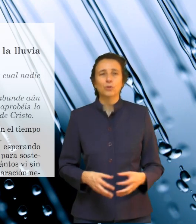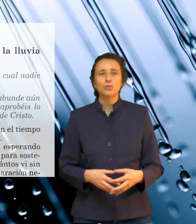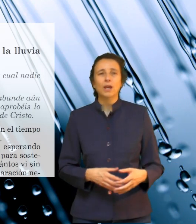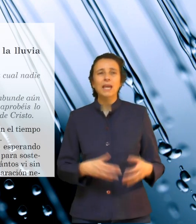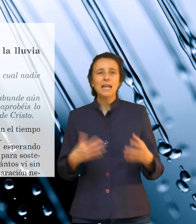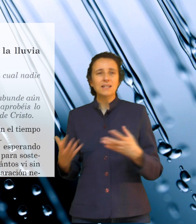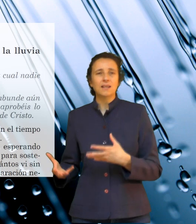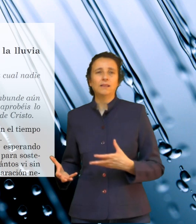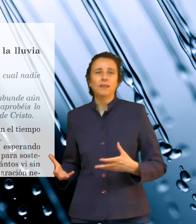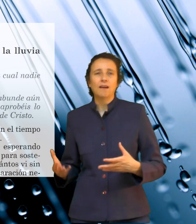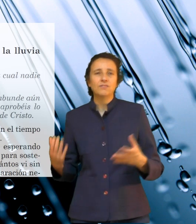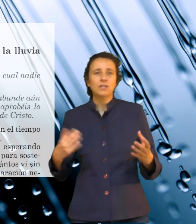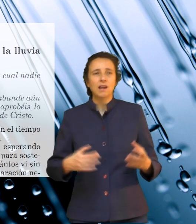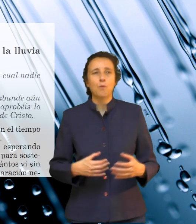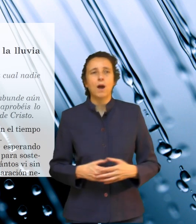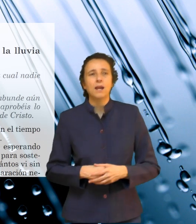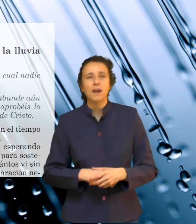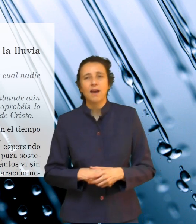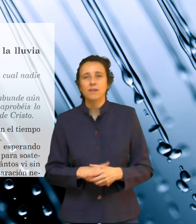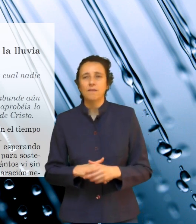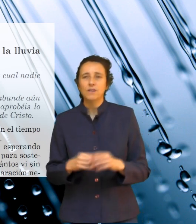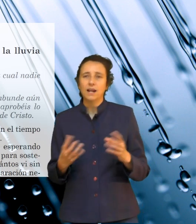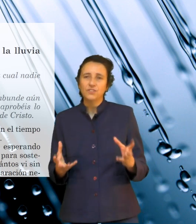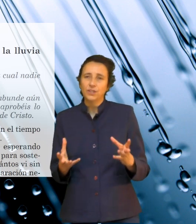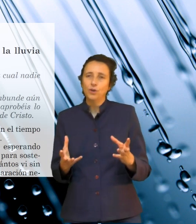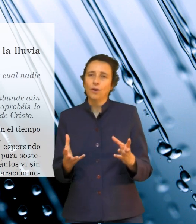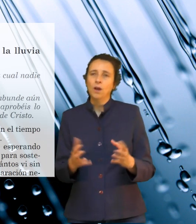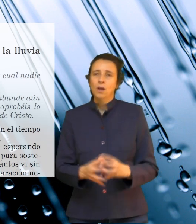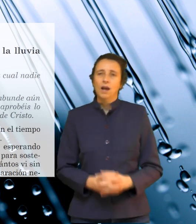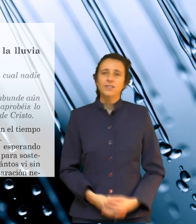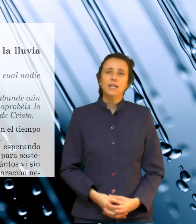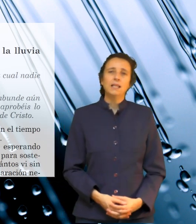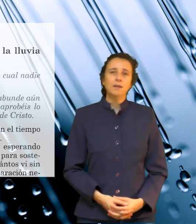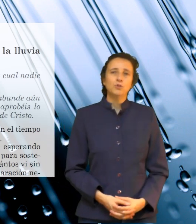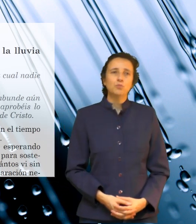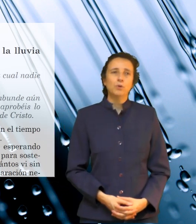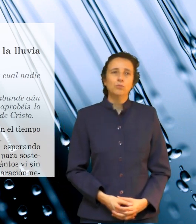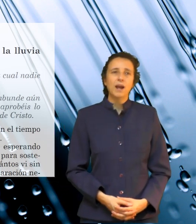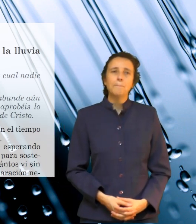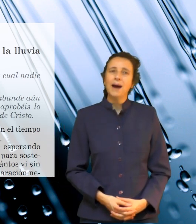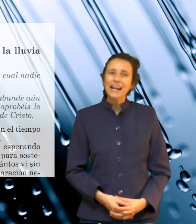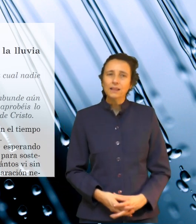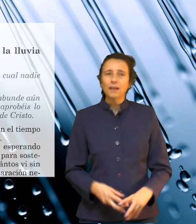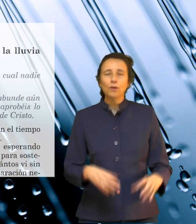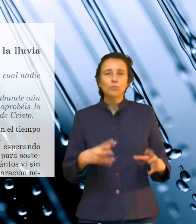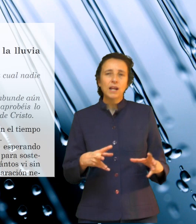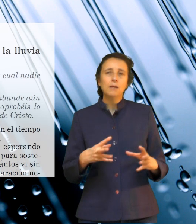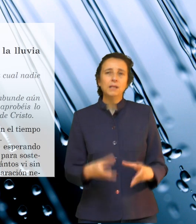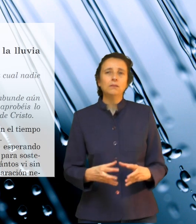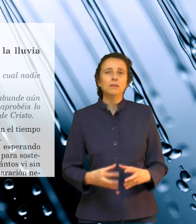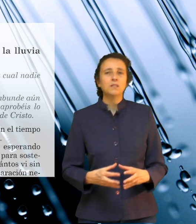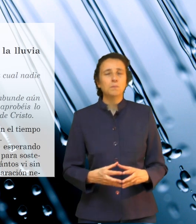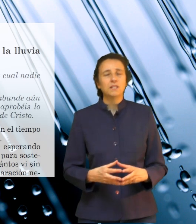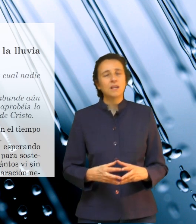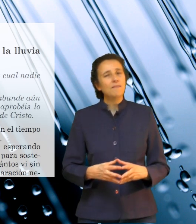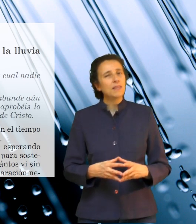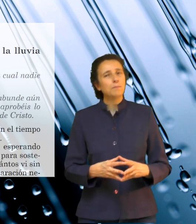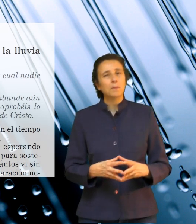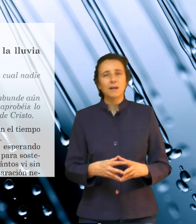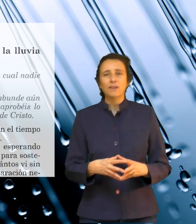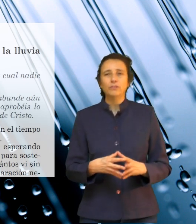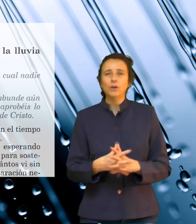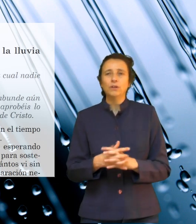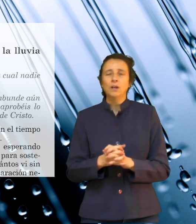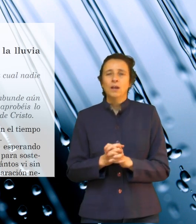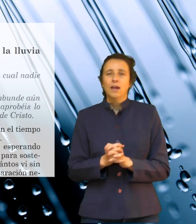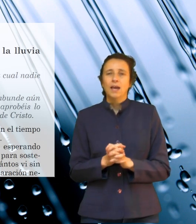con todos y la santidad, sin la cual nadie verá al Señor. Así que tenemos, por una parte, un elemento indispensable